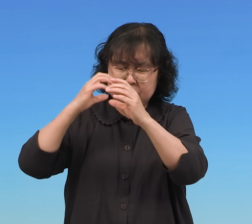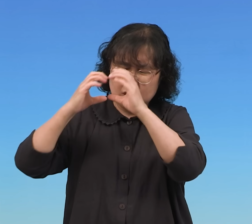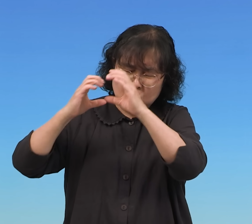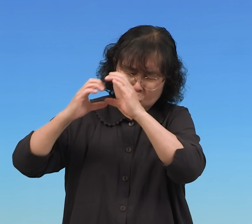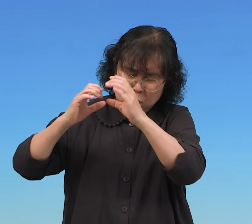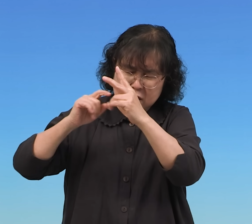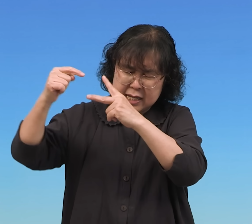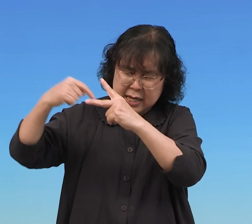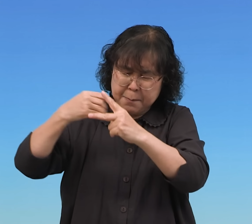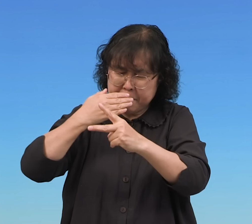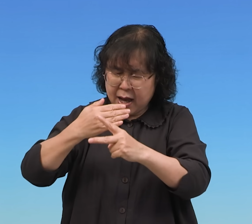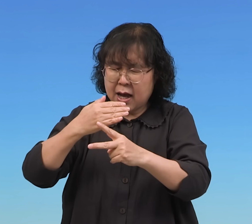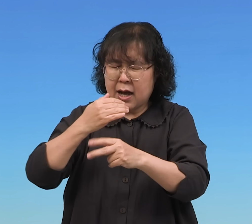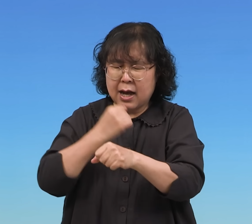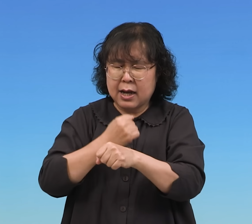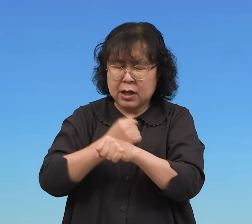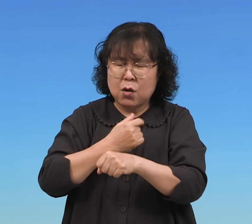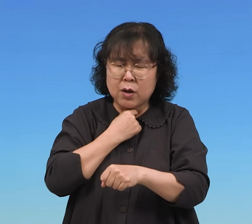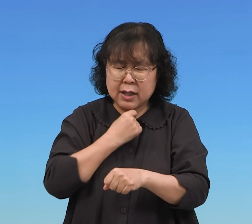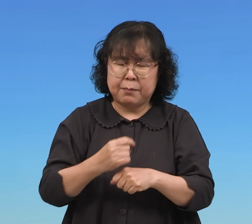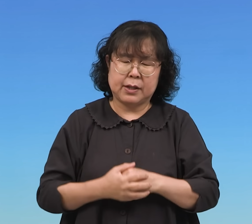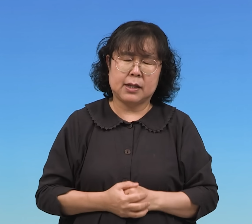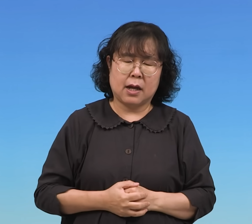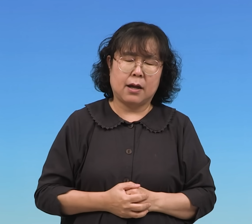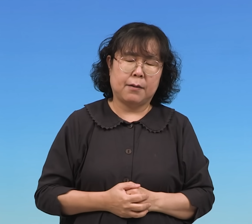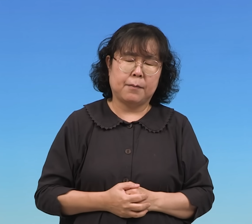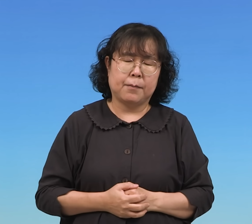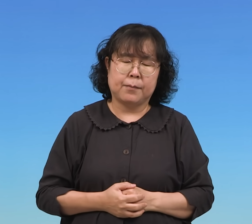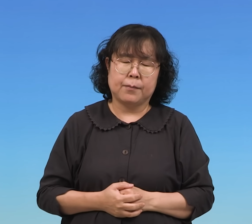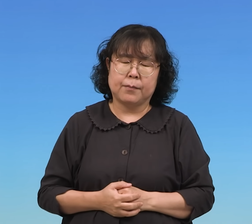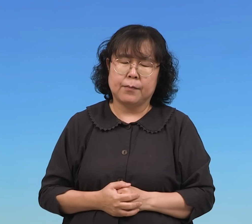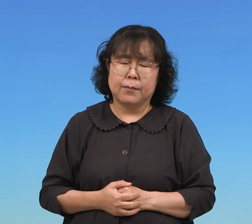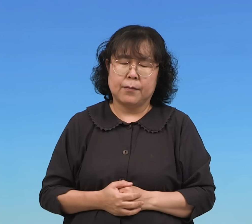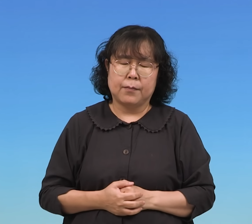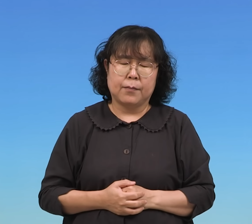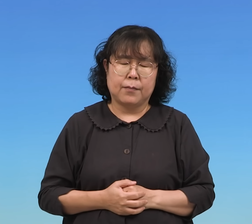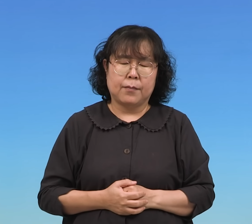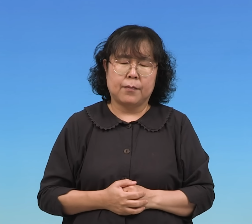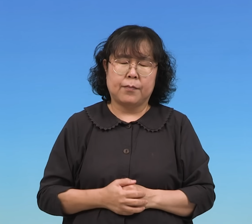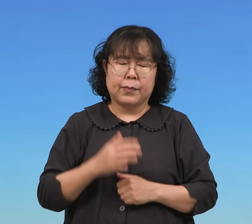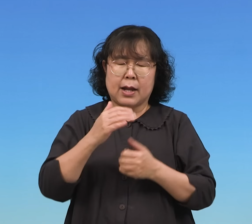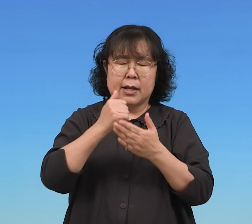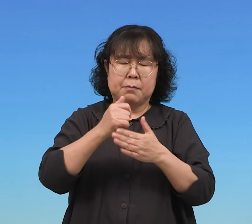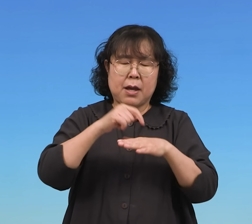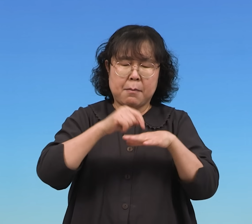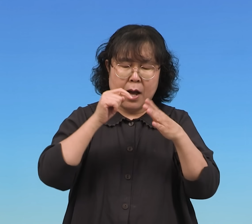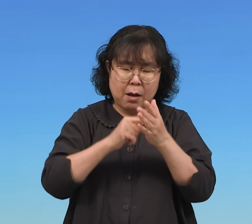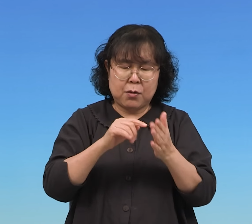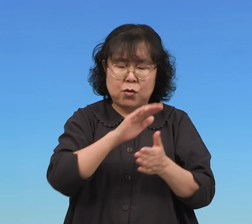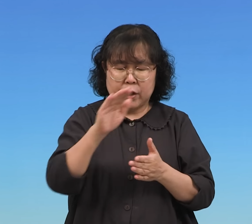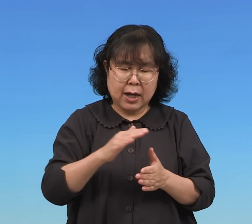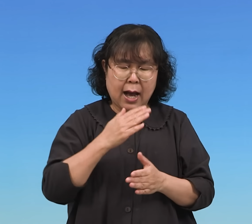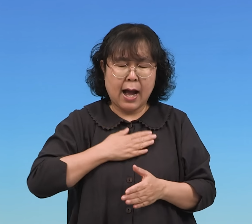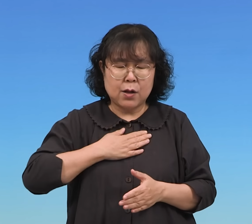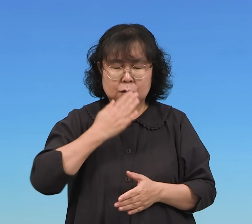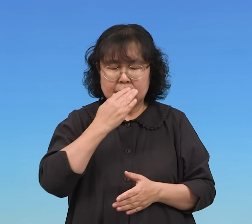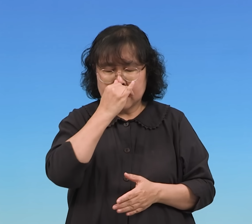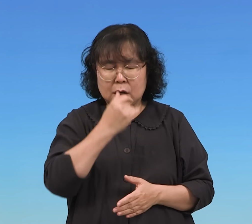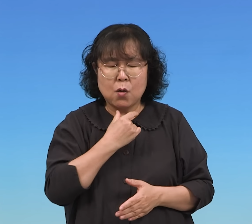원합니다. 마을이 되시는 주님, 미래의 희망을 주기 원하시는 하나님의 마음을 우리가 통하기를